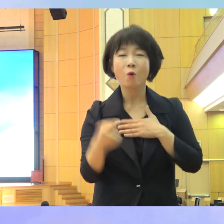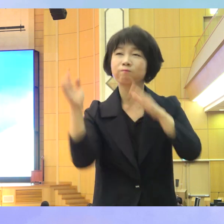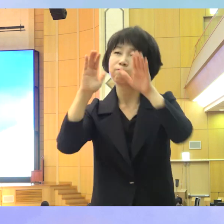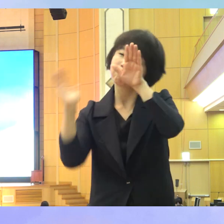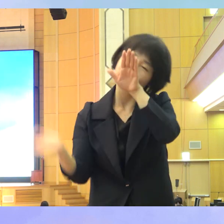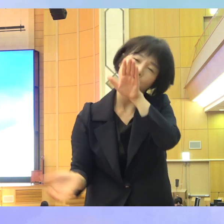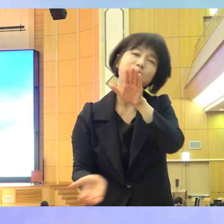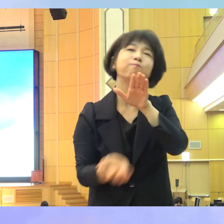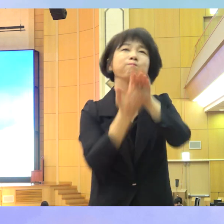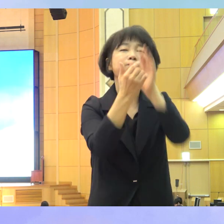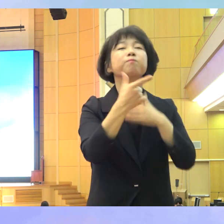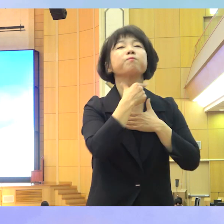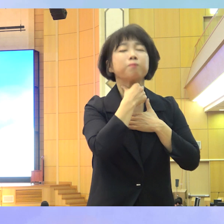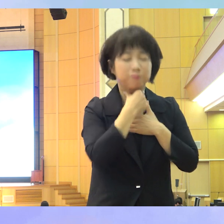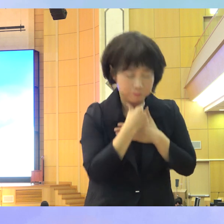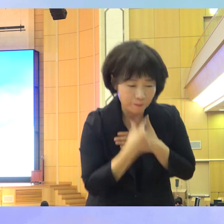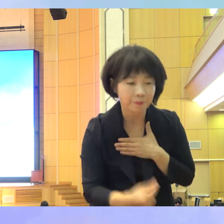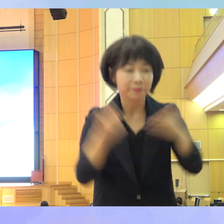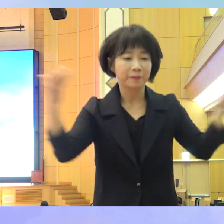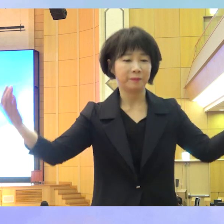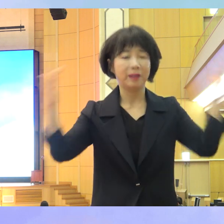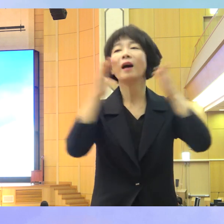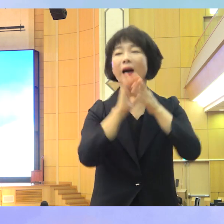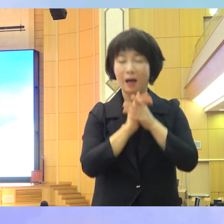나도 이루리.